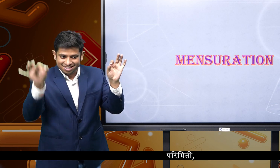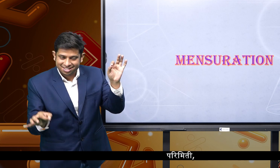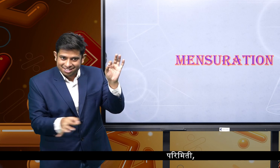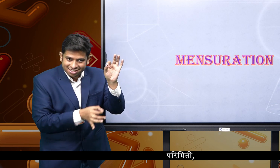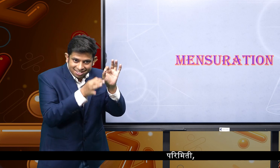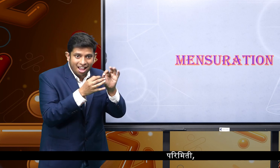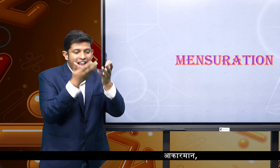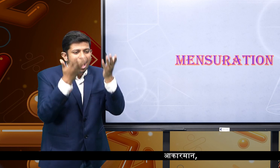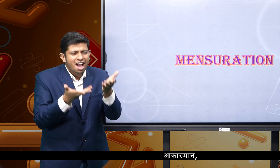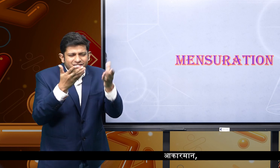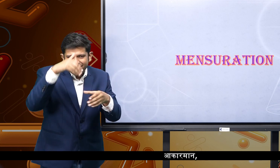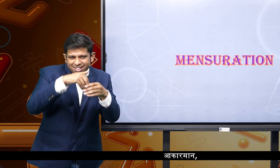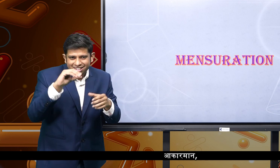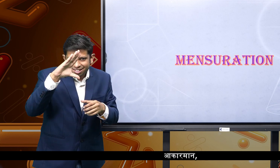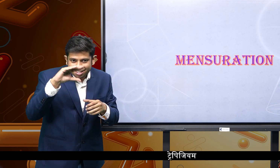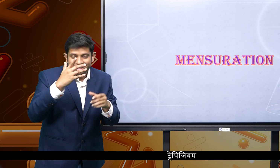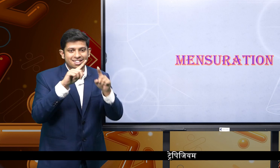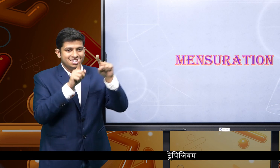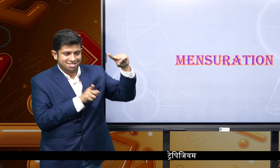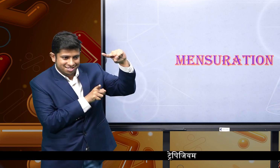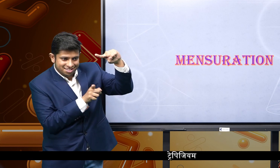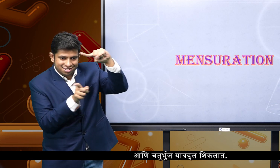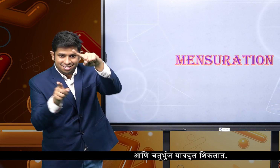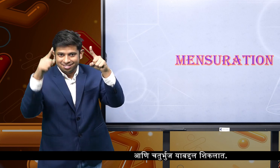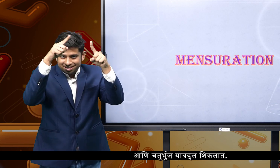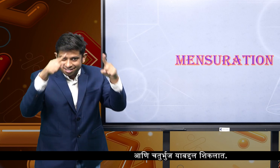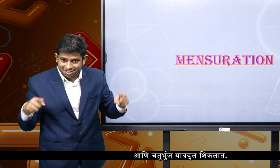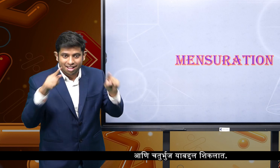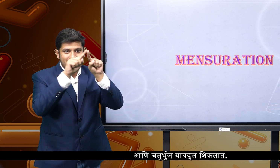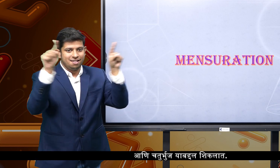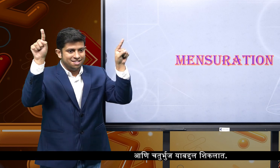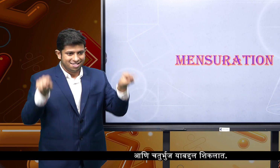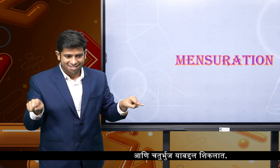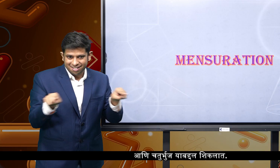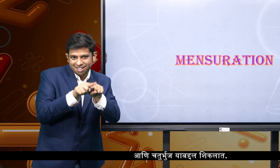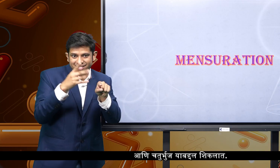परिमिती, आकारमान, ट्रॅपेझियम आणि चतुर्भुज याबद्दल शिकलात.